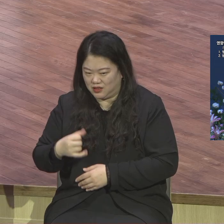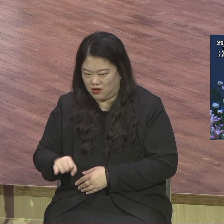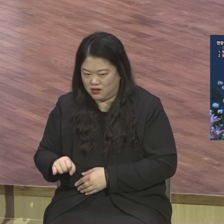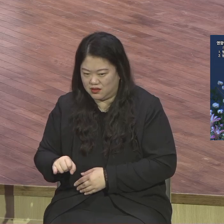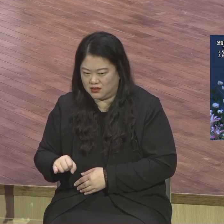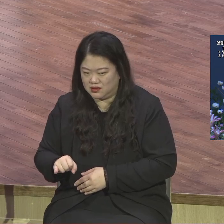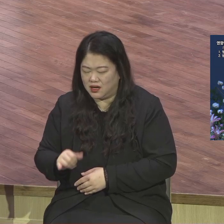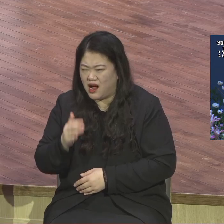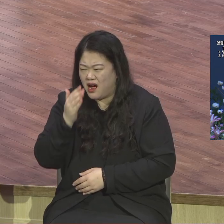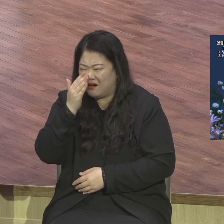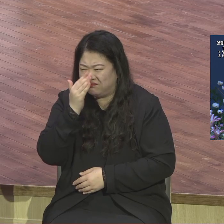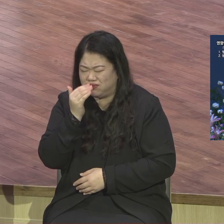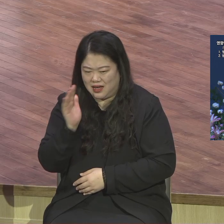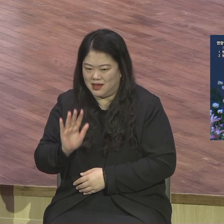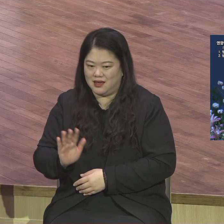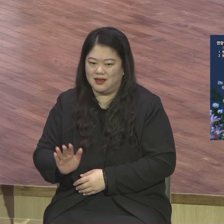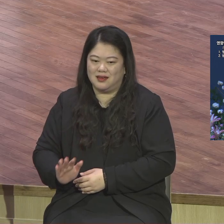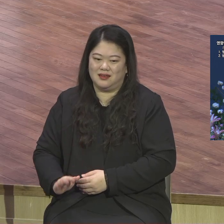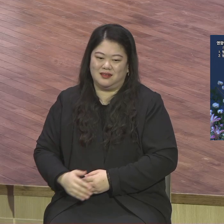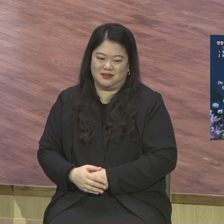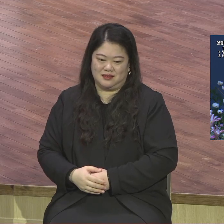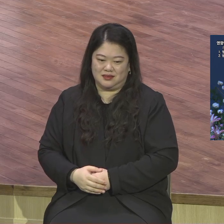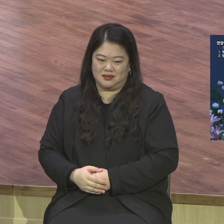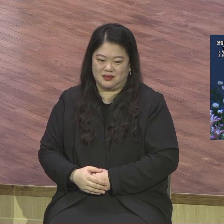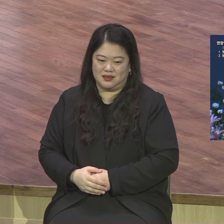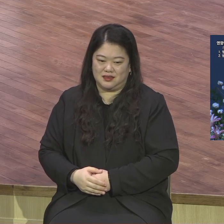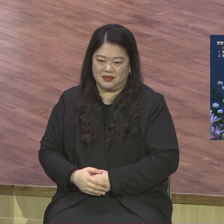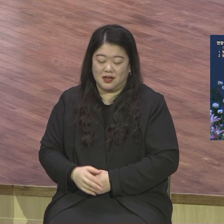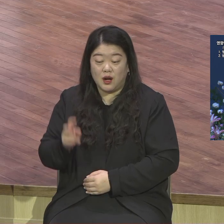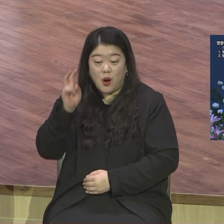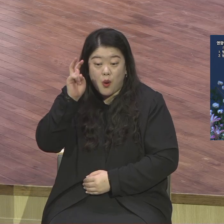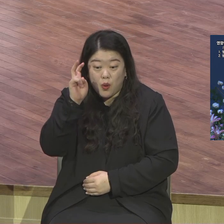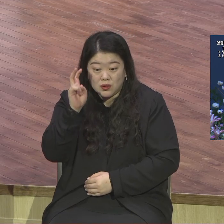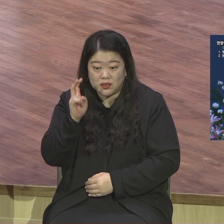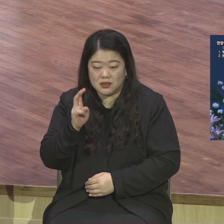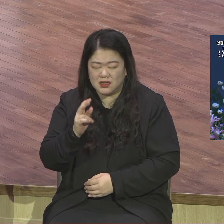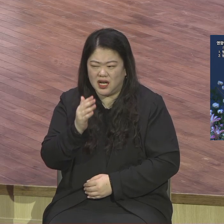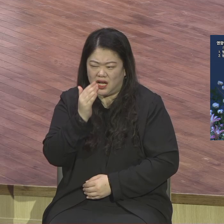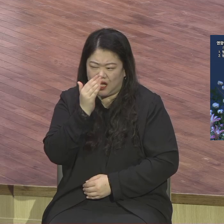하던 그 습관 그거 빨리 치유받아야 돼요.